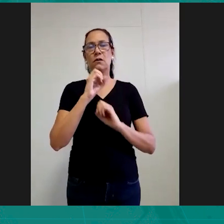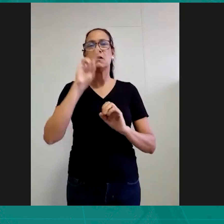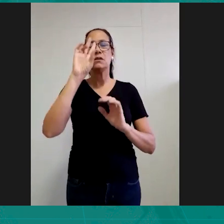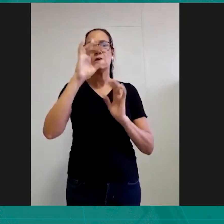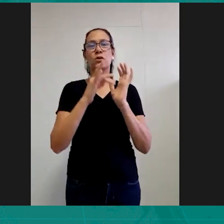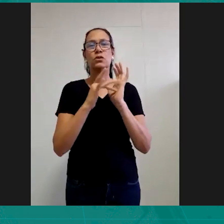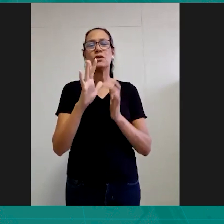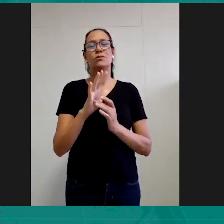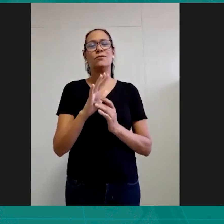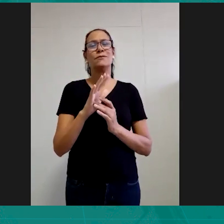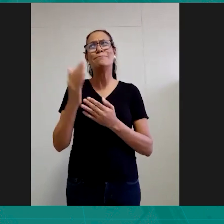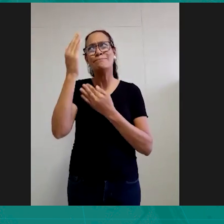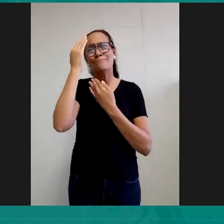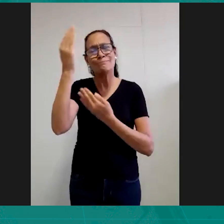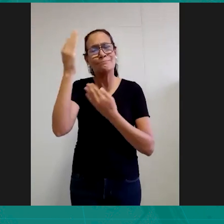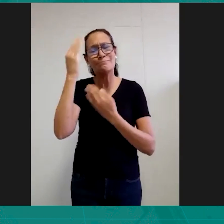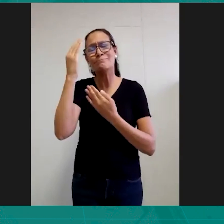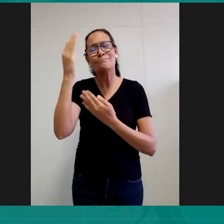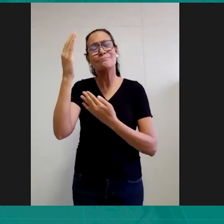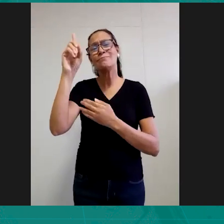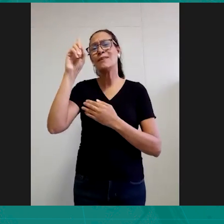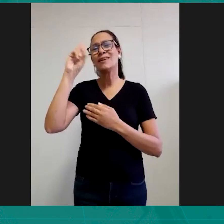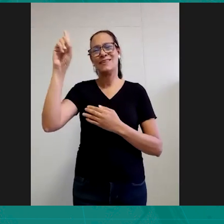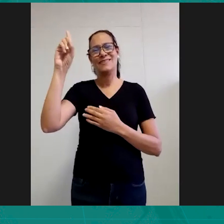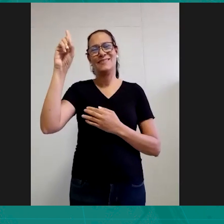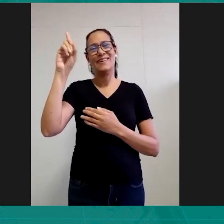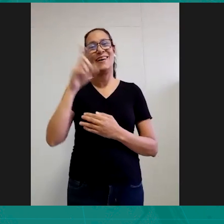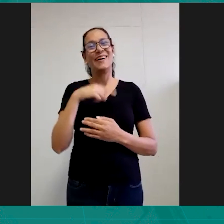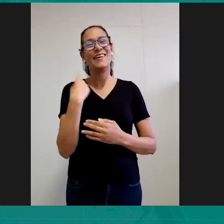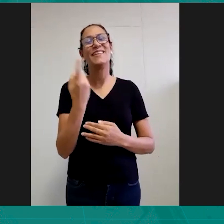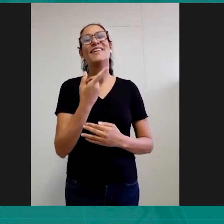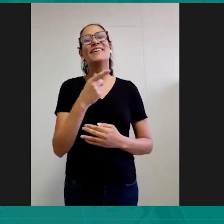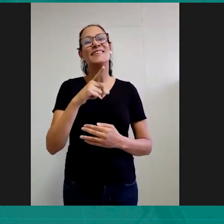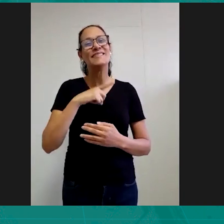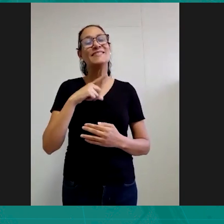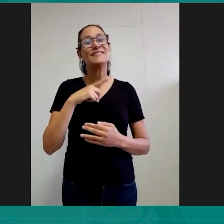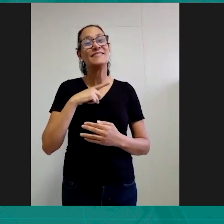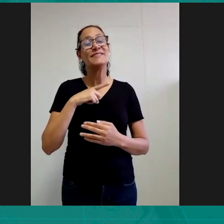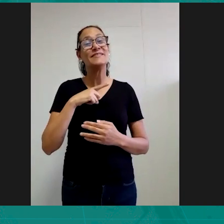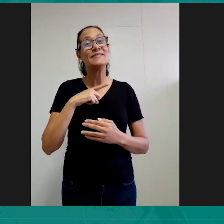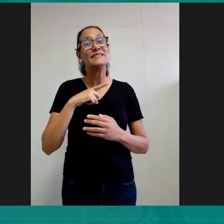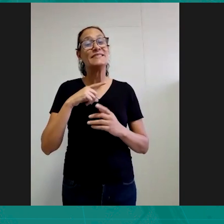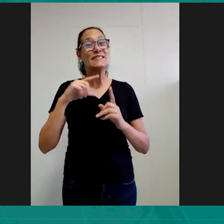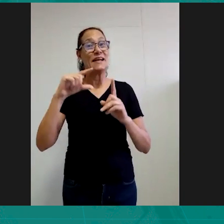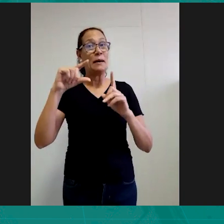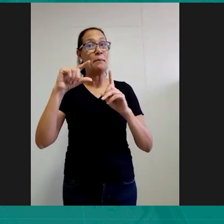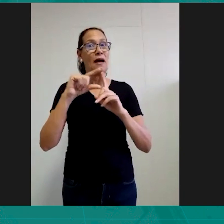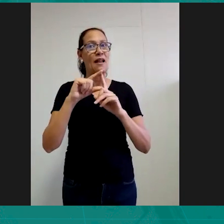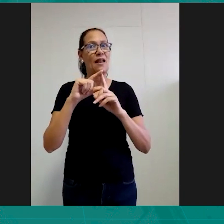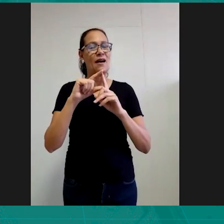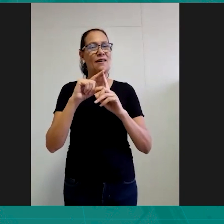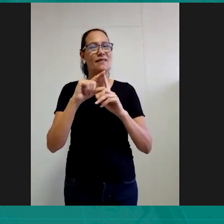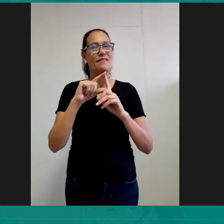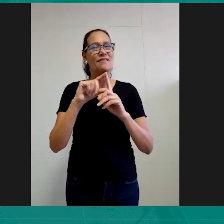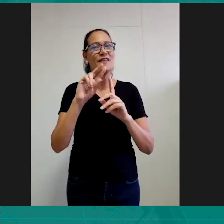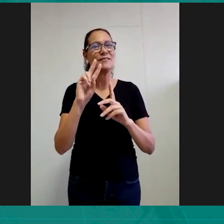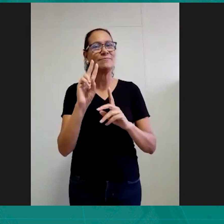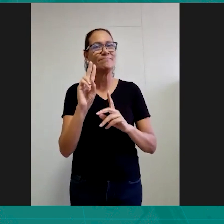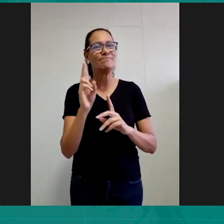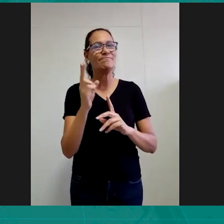graças a Deus, nós temos a palavra rema, que o Senhor nos fala todos os